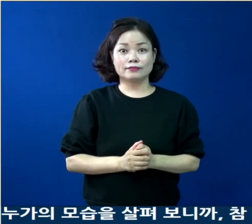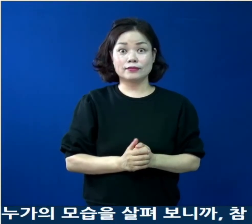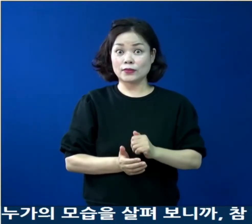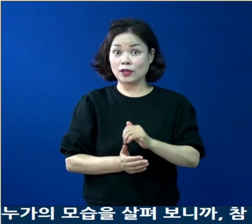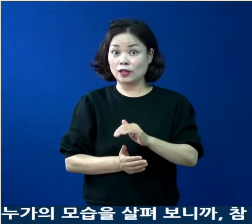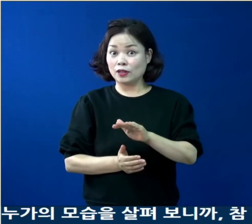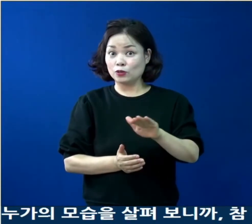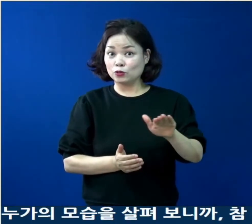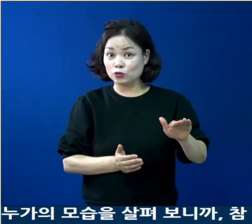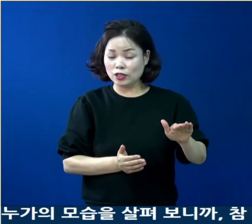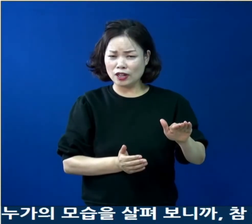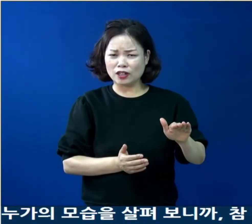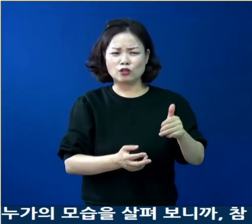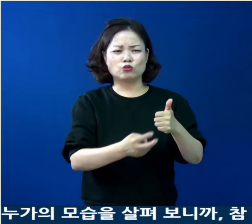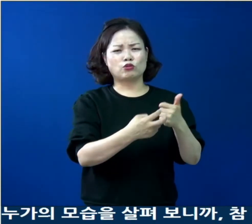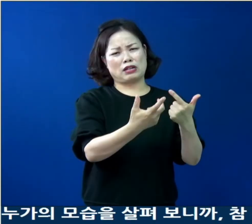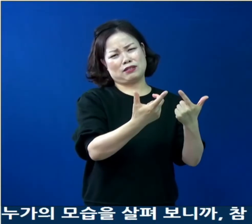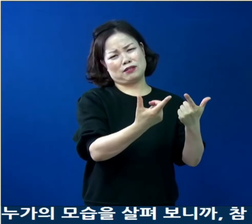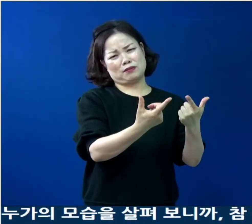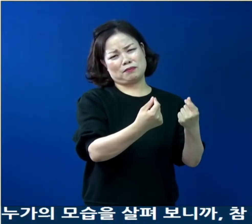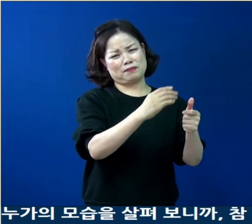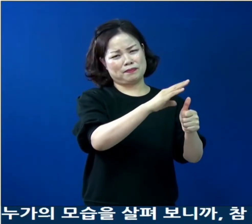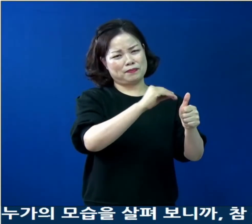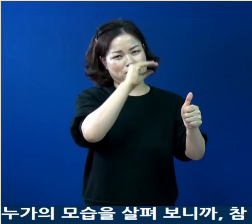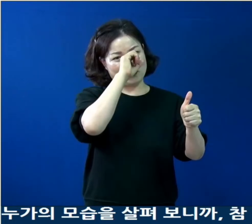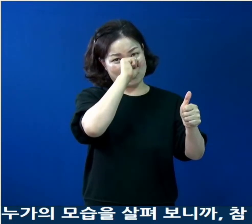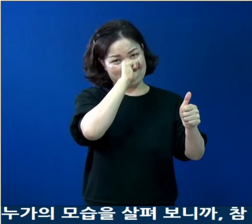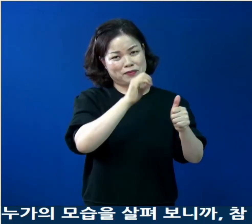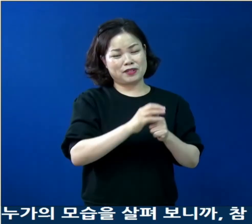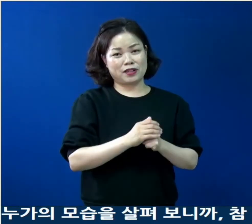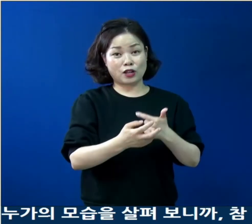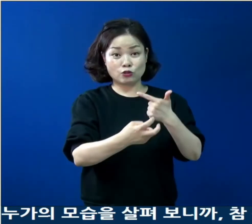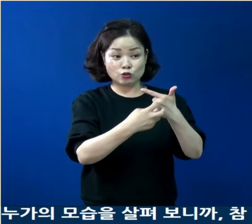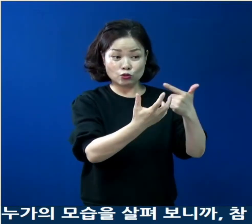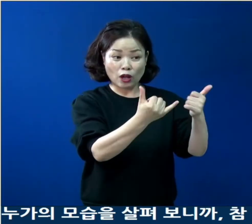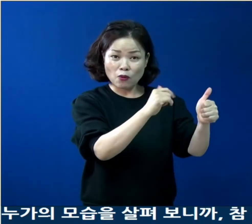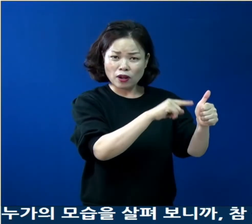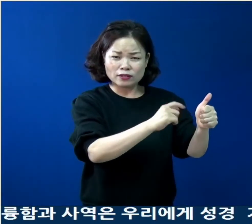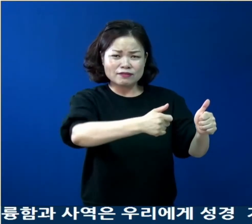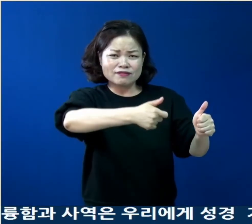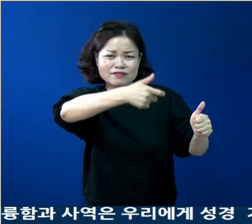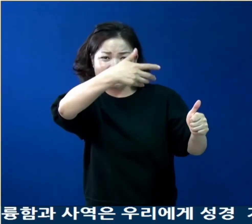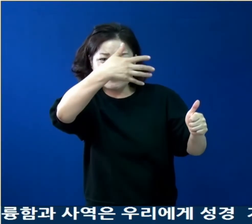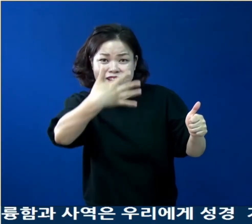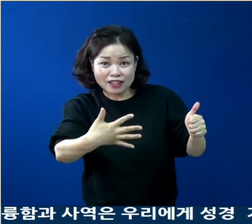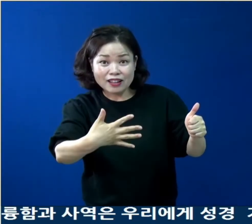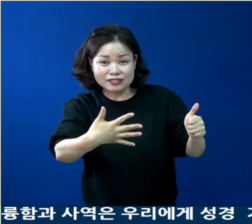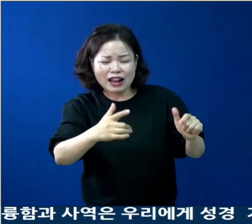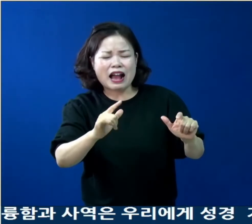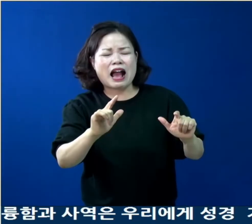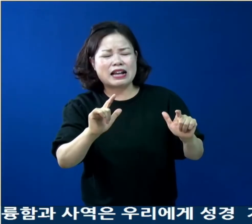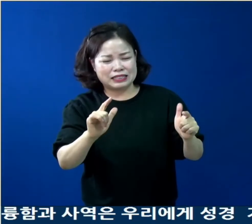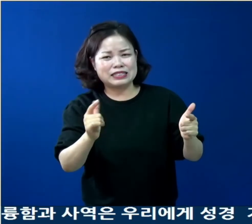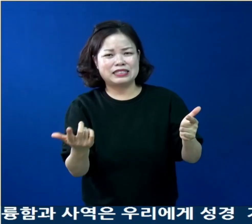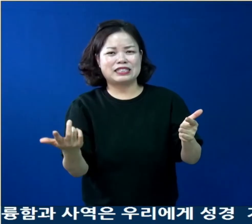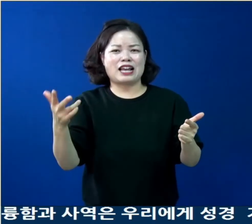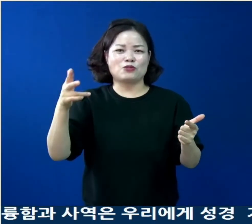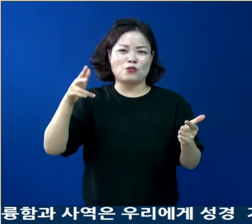우리에게 좀 누가와 같은 모습이 생기기를 소망했으면 좋겠습니다. 누가와 같은 그런 대단한 인물은 아니